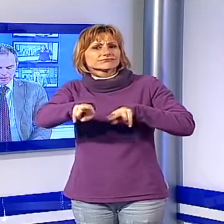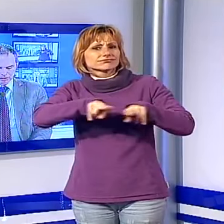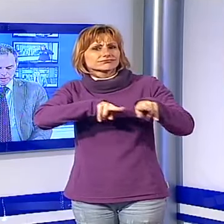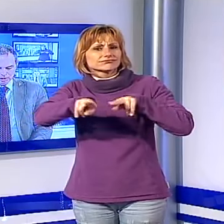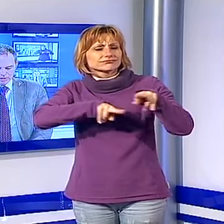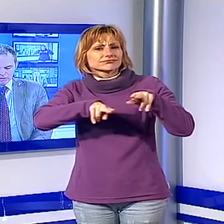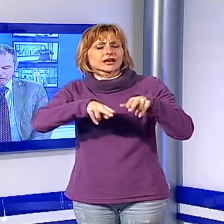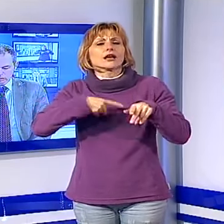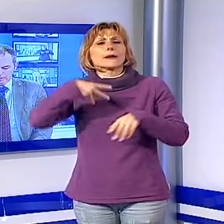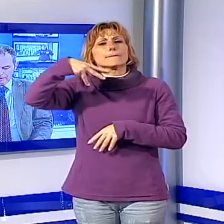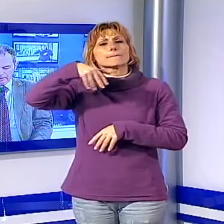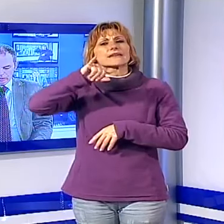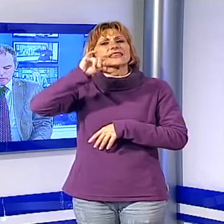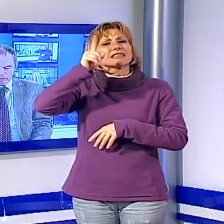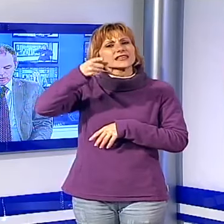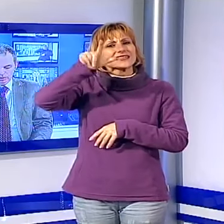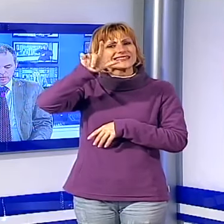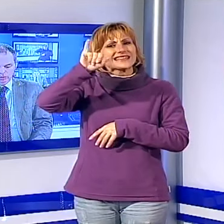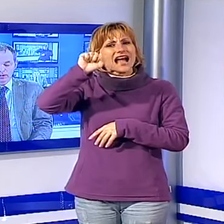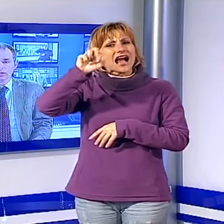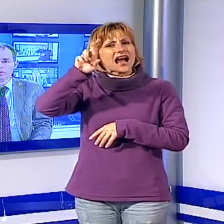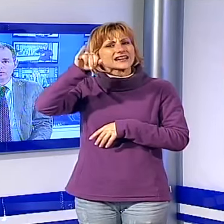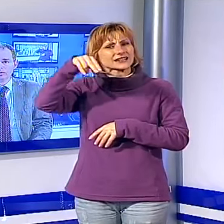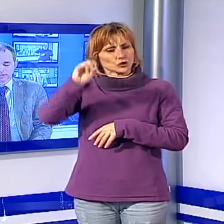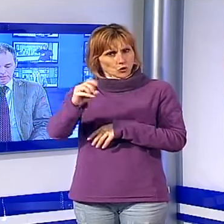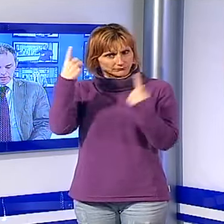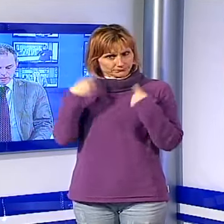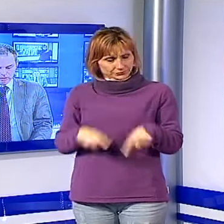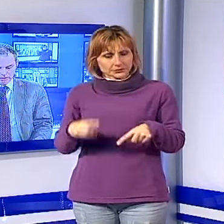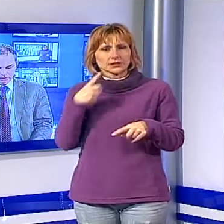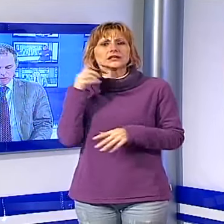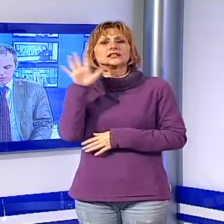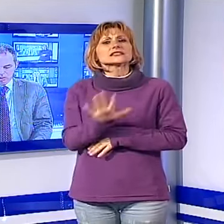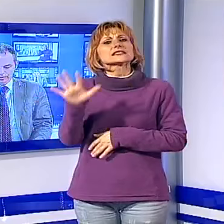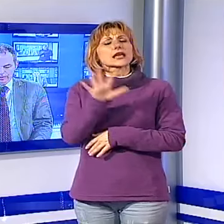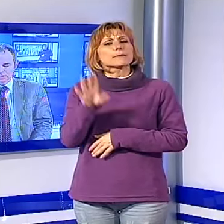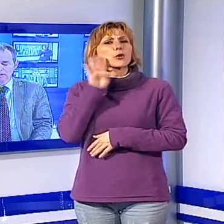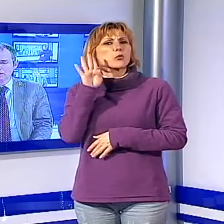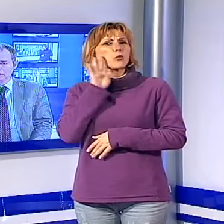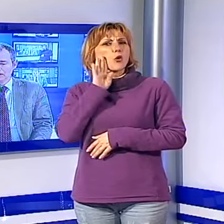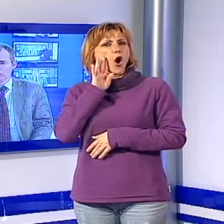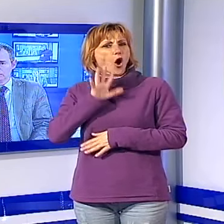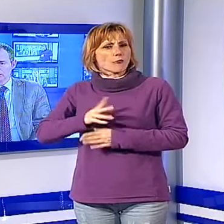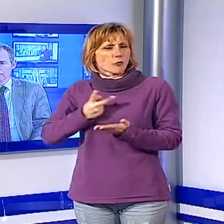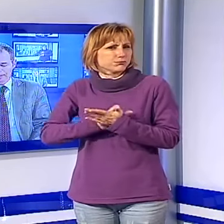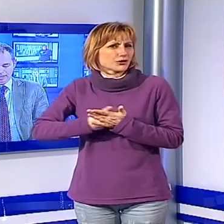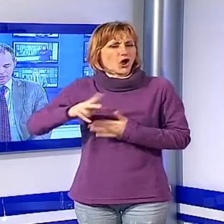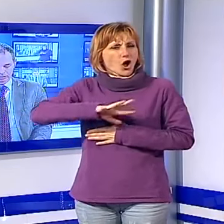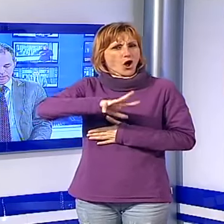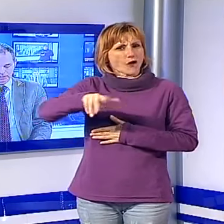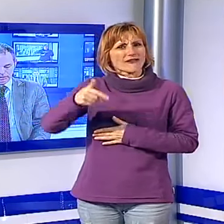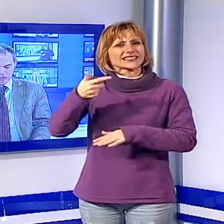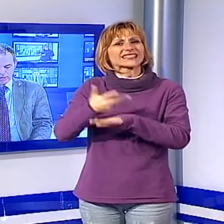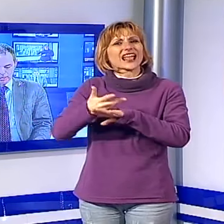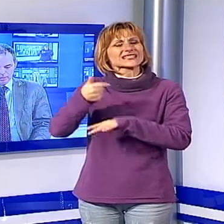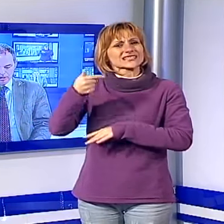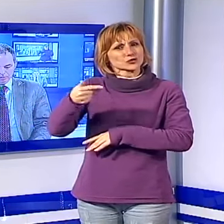Migliarino. Secondo una prima ricostruzione effettuata dalle forze dell'ordine, l'uomo aveva tentato di rapinare un